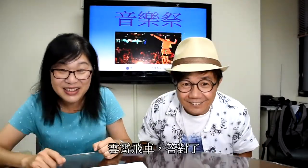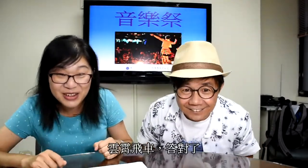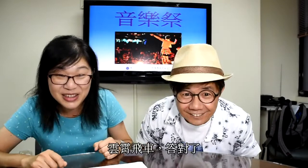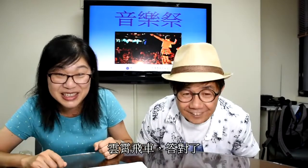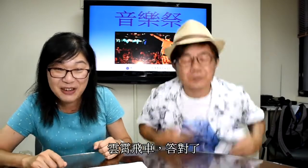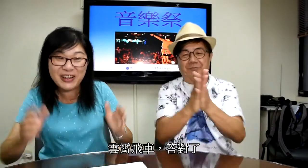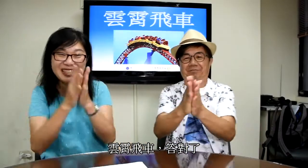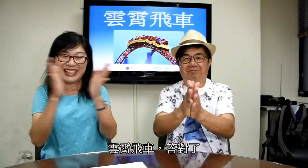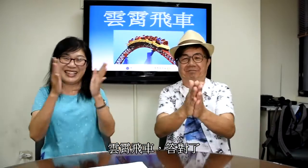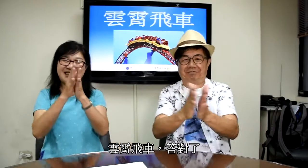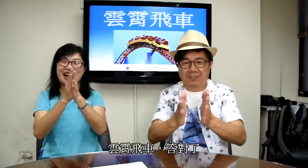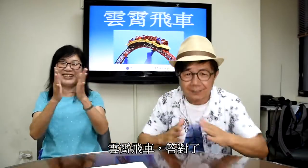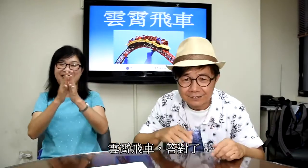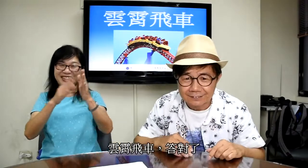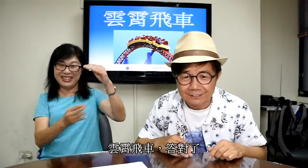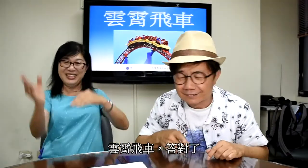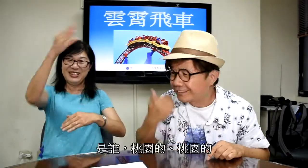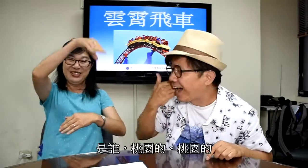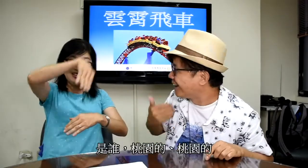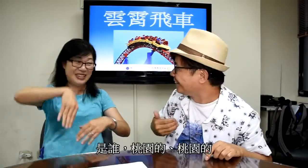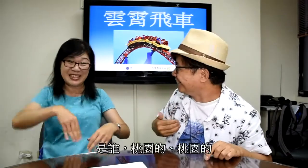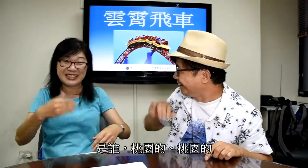云霄飞车答对，是谁？